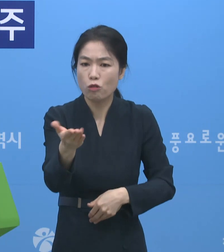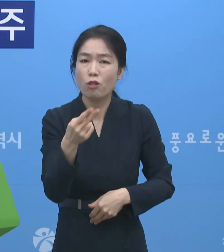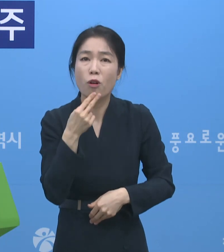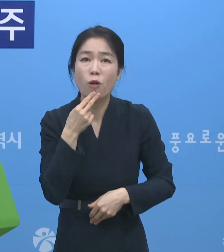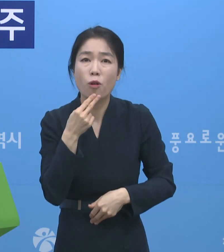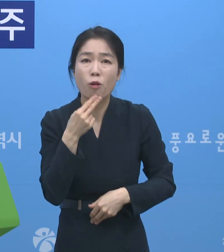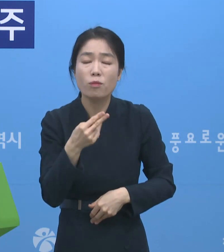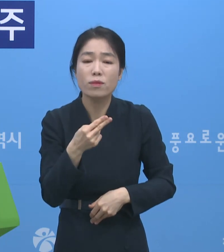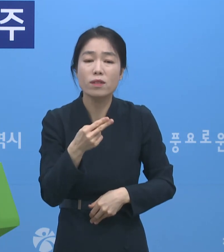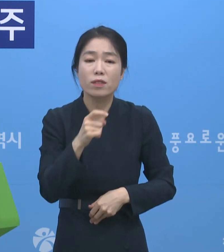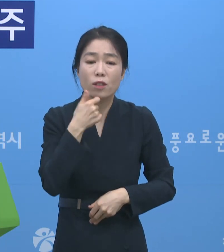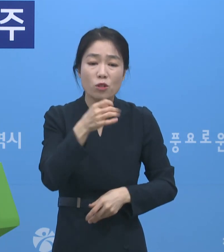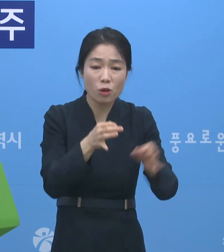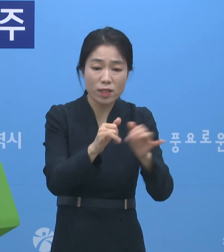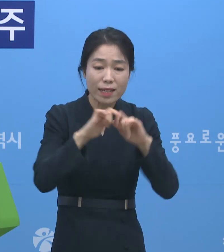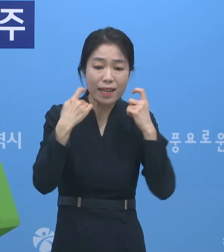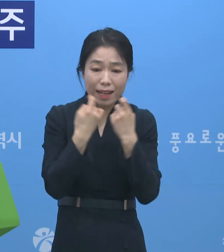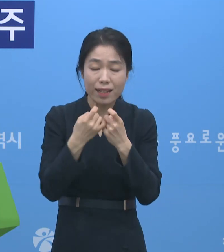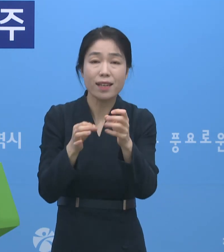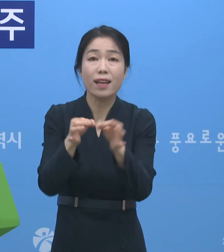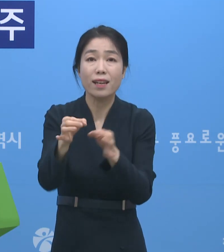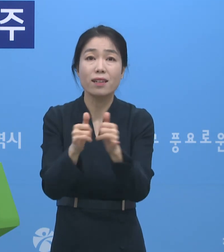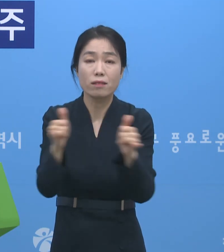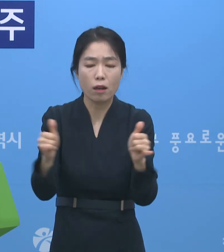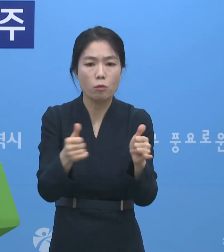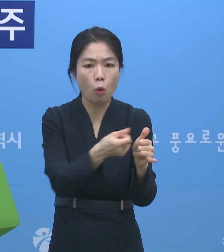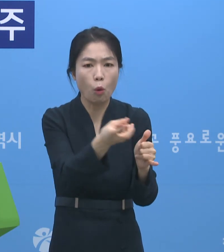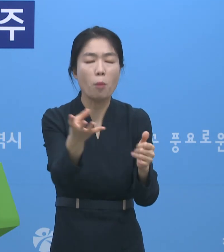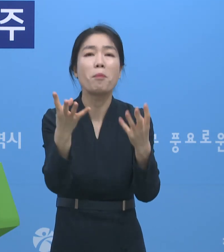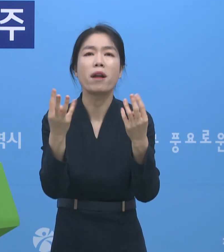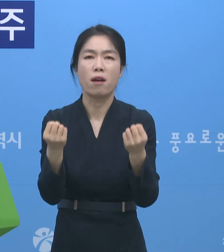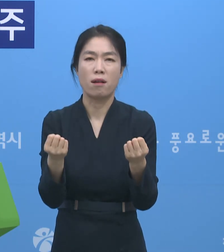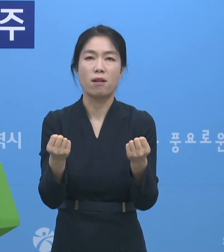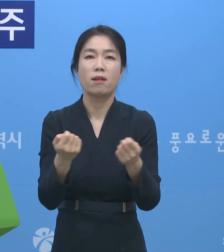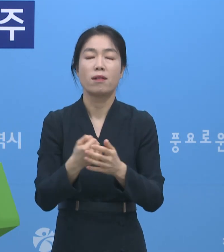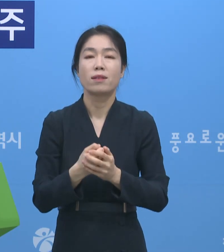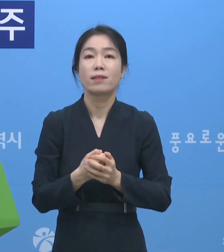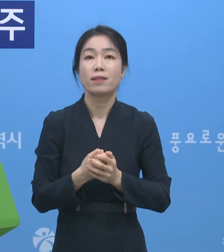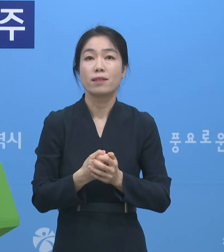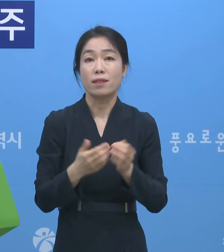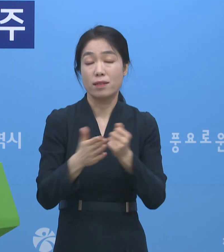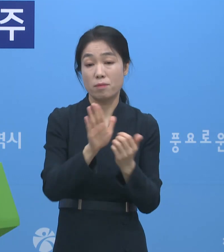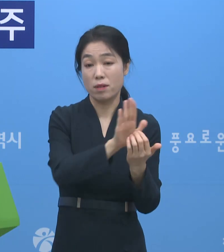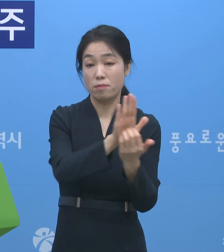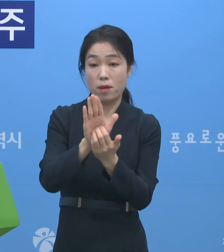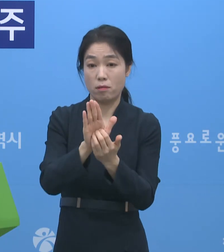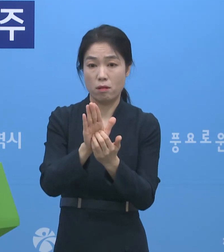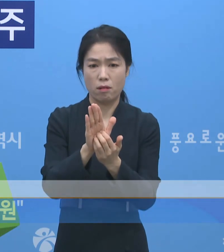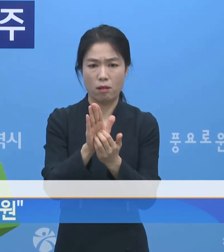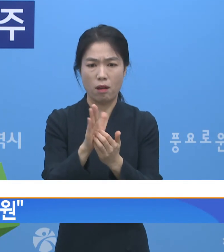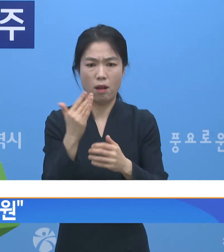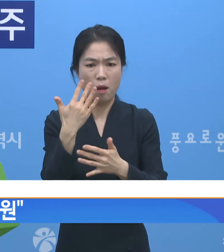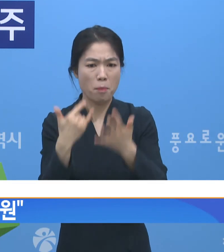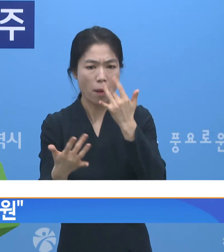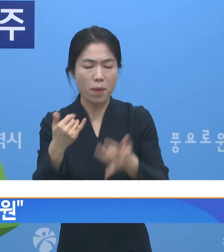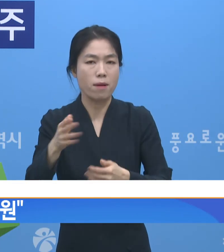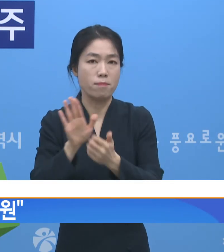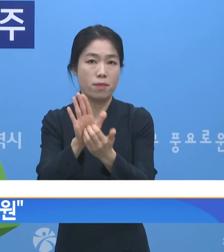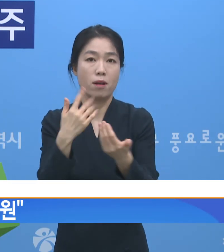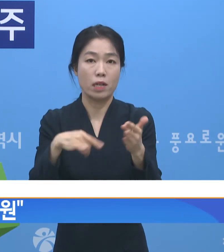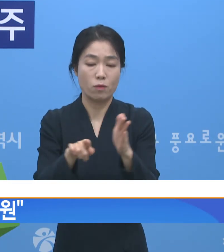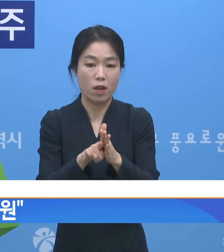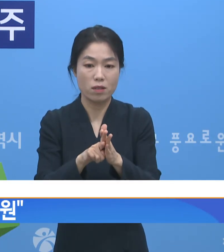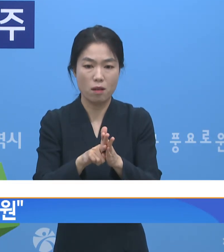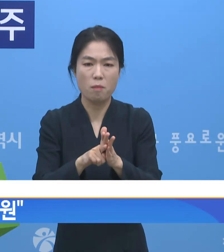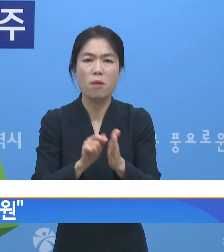못한 소상공인과 자영업자들이 다수 있었습니다. 방역에 사각지대가 없도록 치약업소에